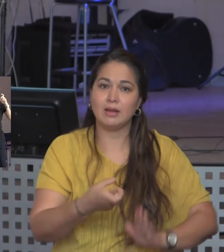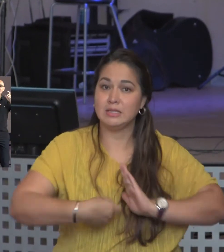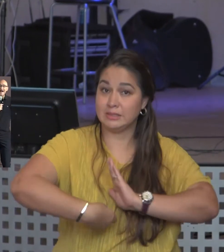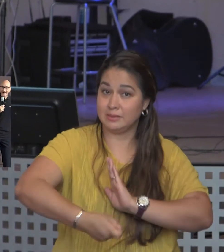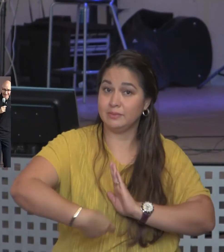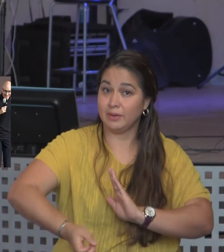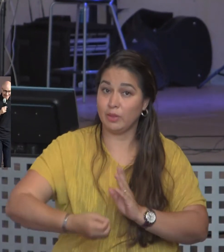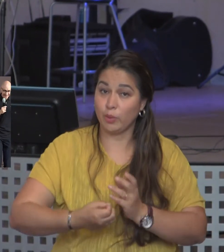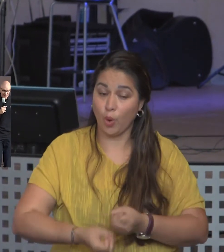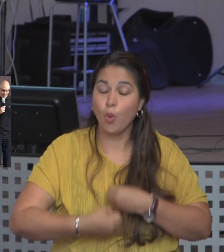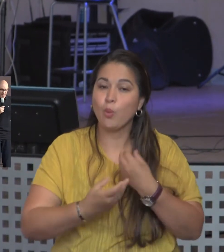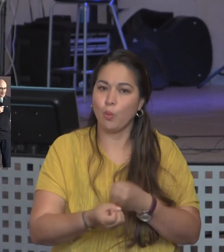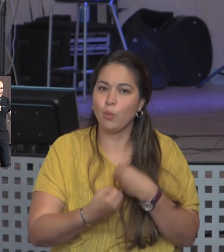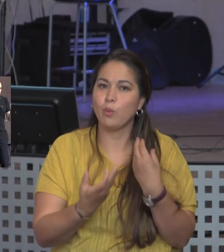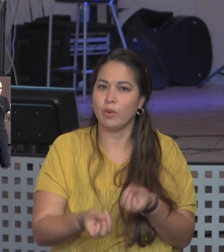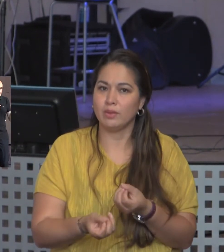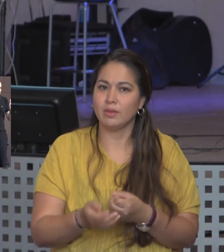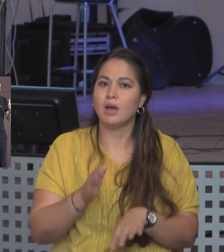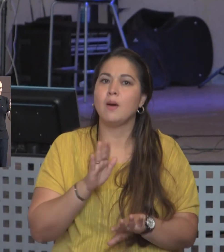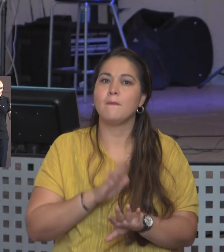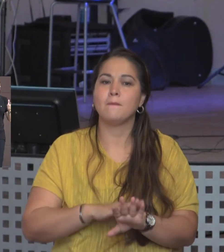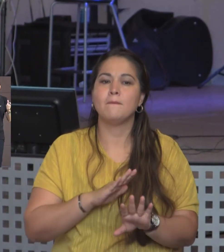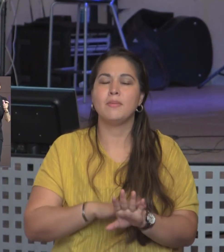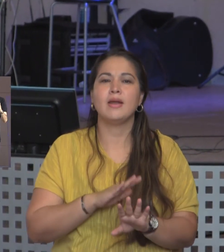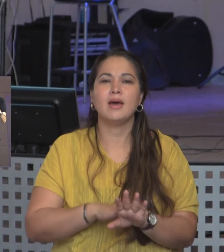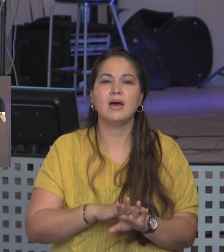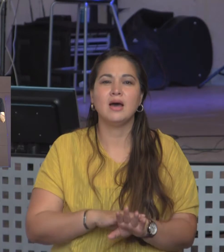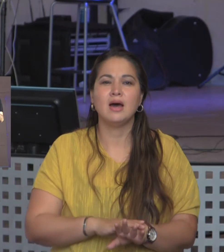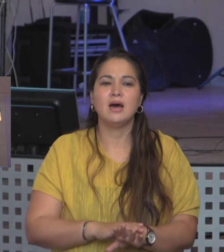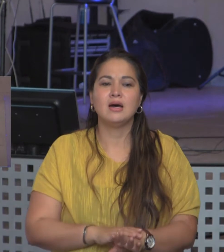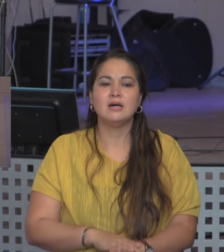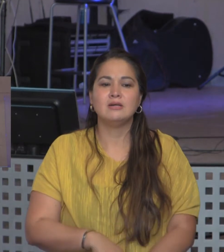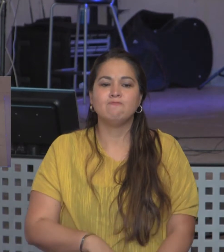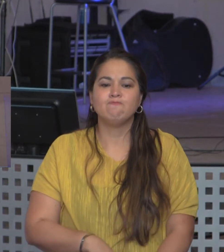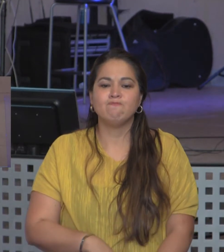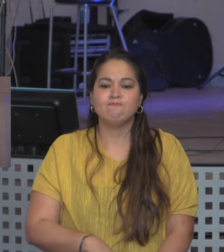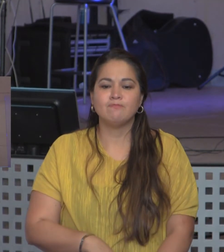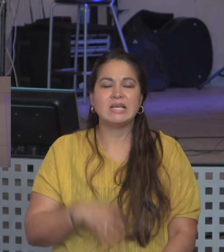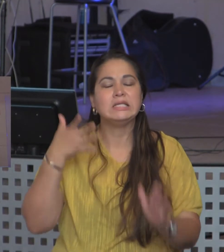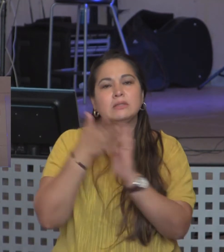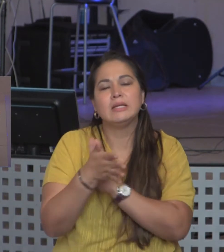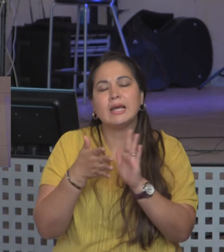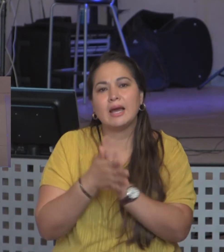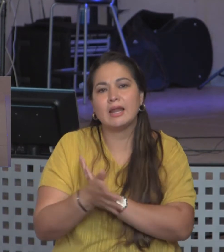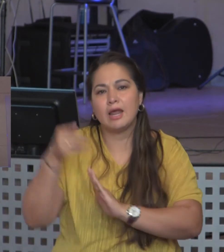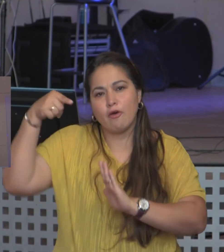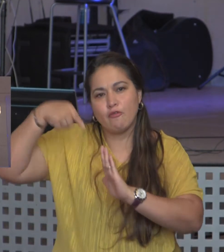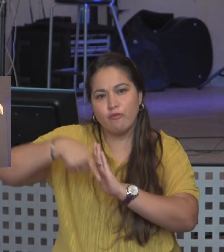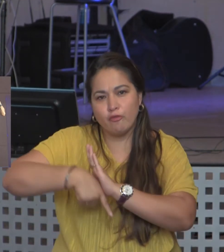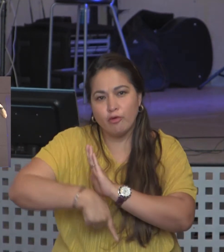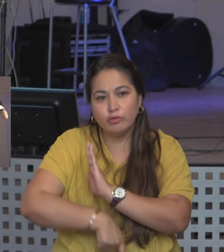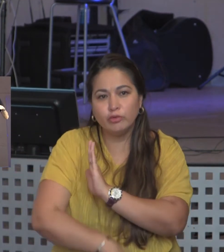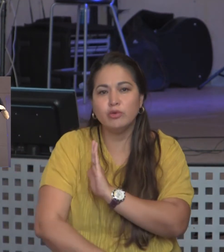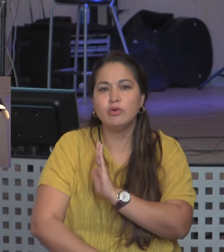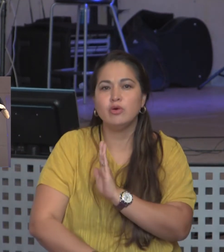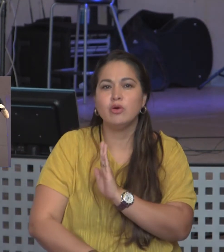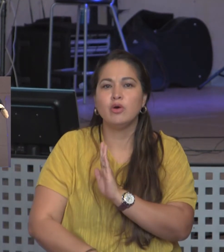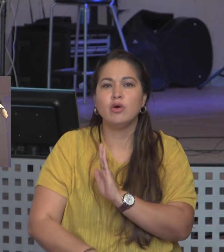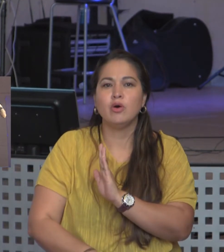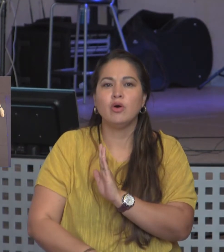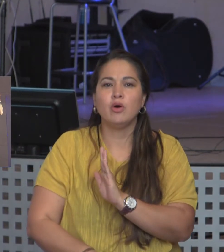Ellos ya han oído ya la parábola, pero ahora les va a decir lo que cada célula